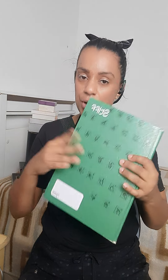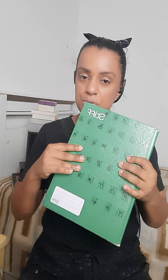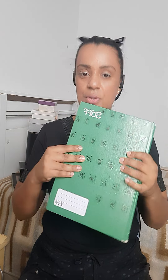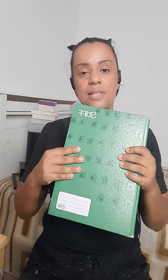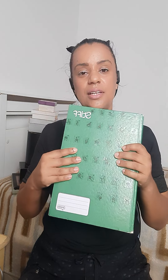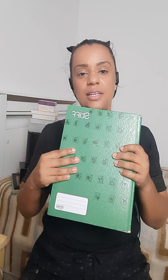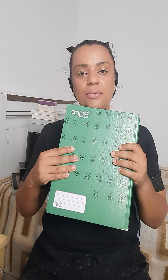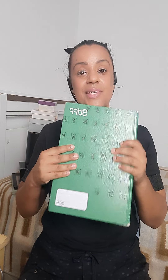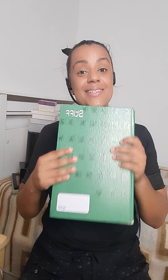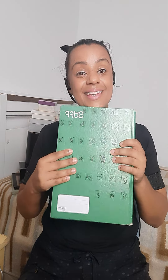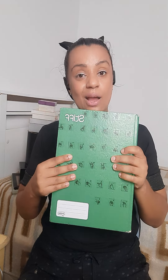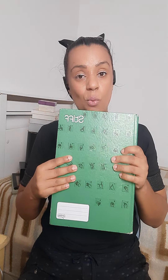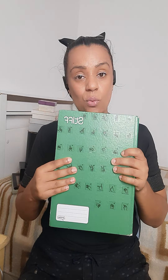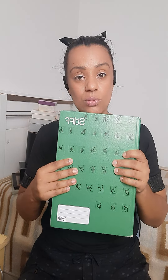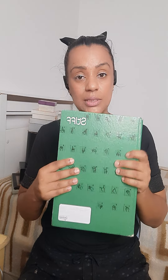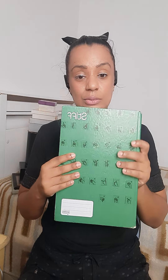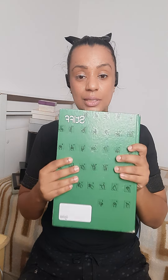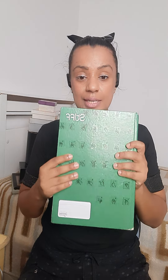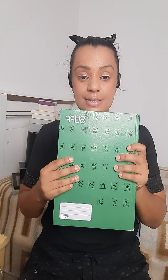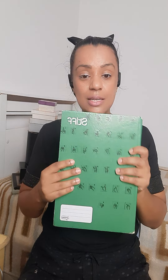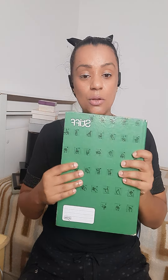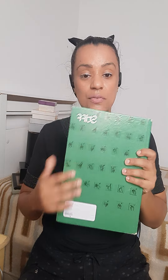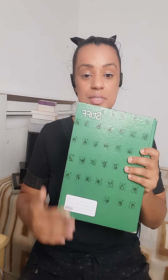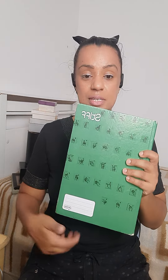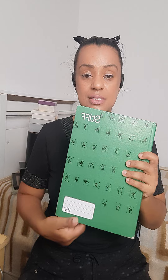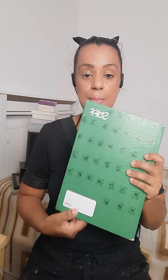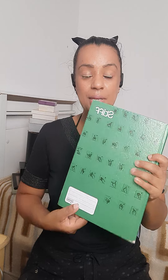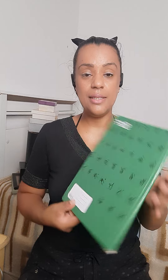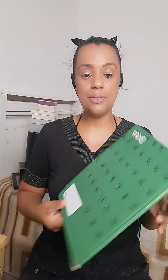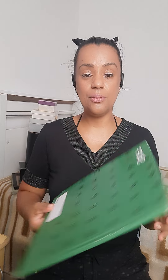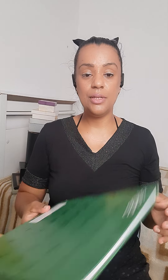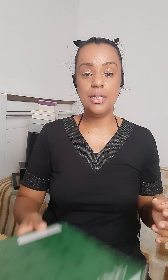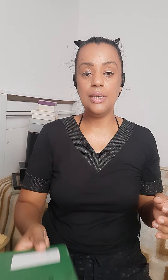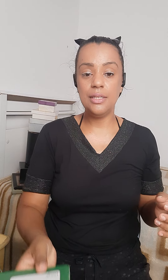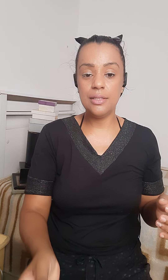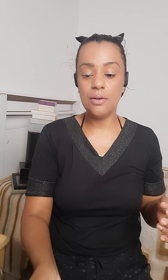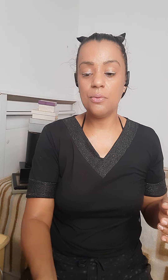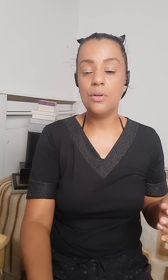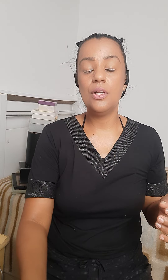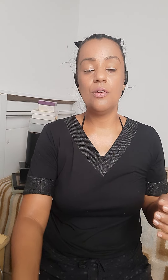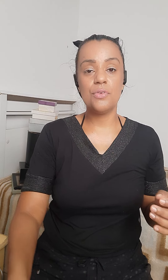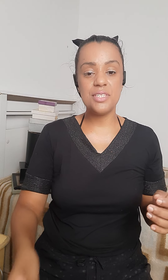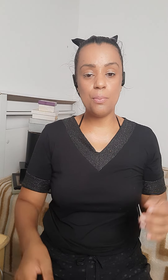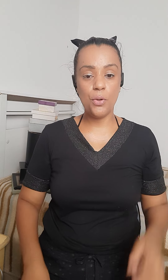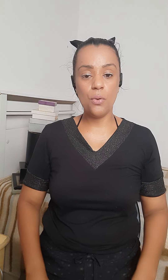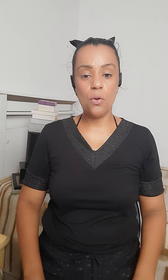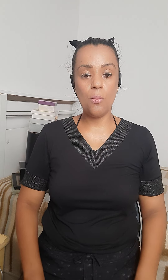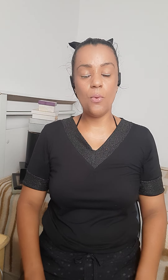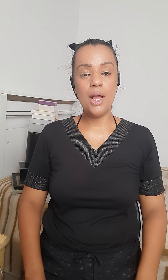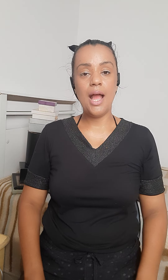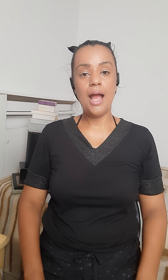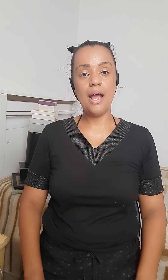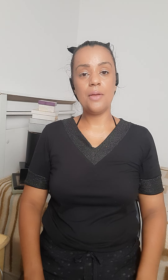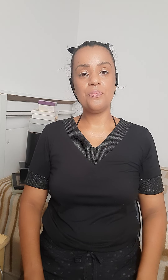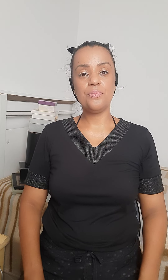no seu caderninho, é sinal. Isso aqui é sinal que você está aprendendo. Então, você põe como? Ah,